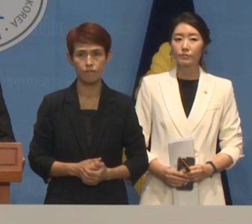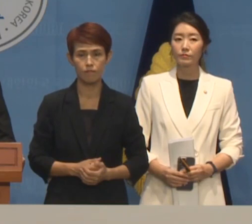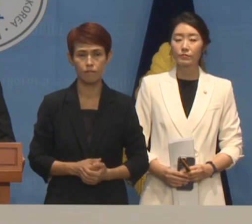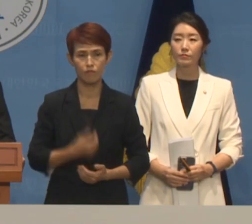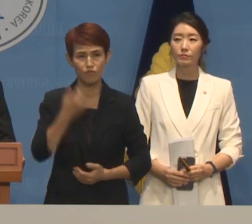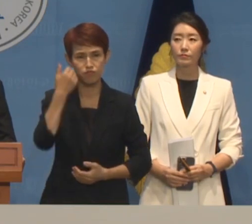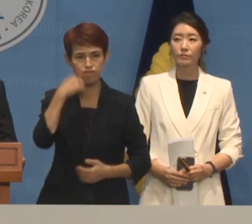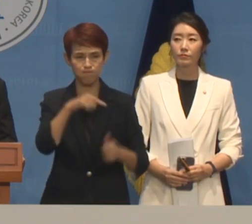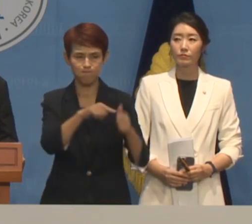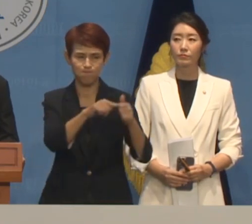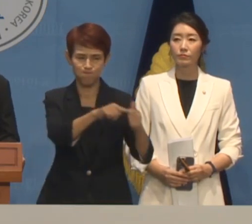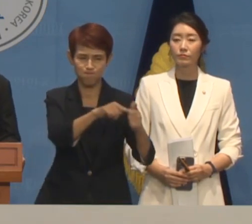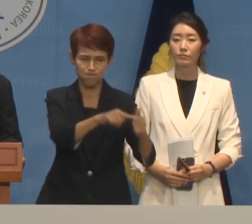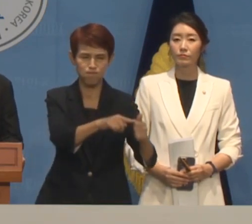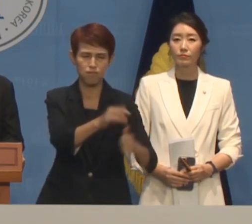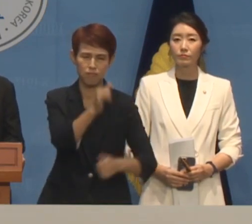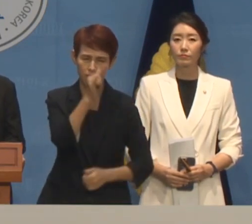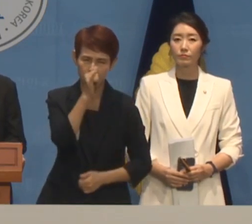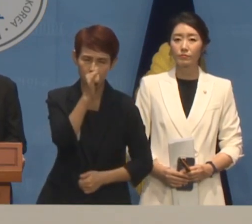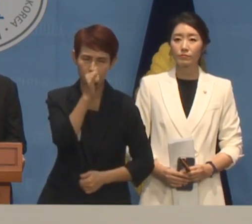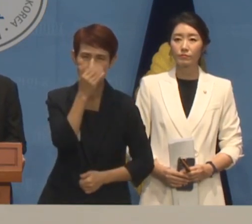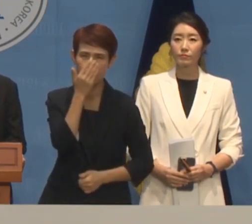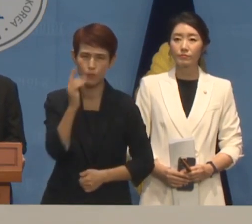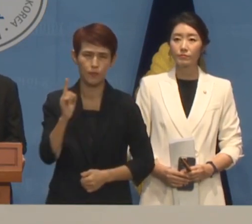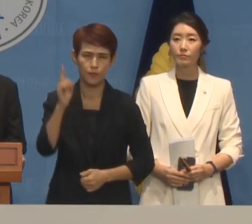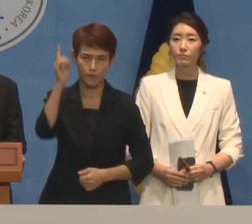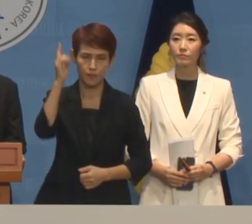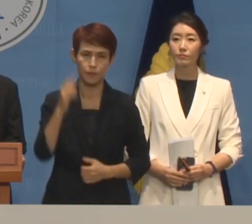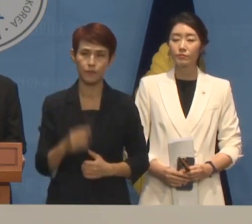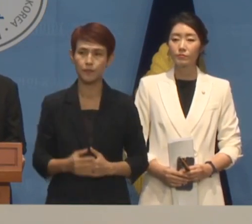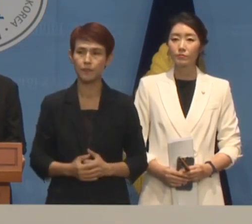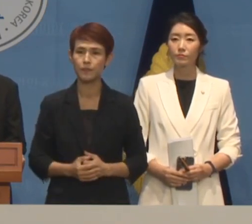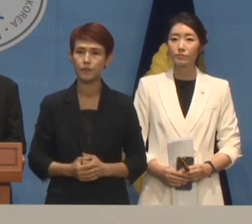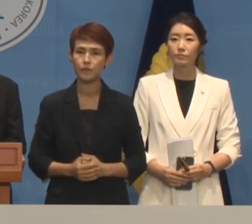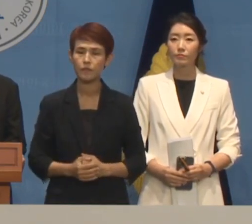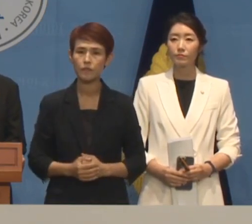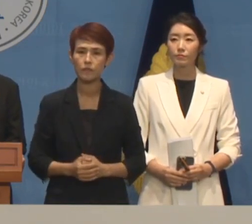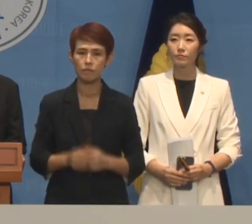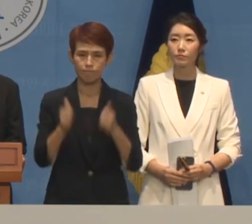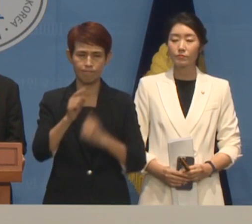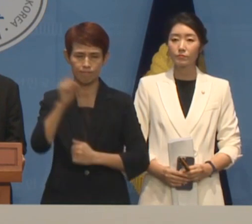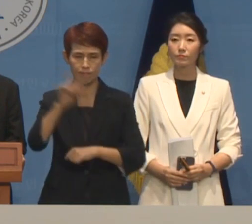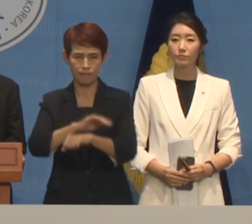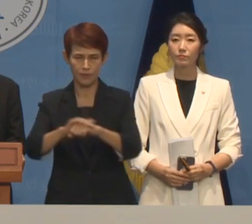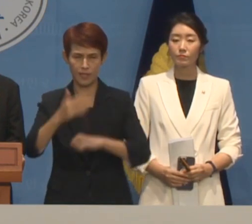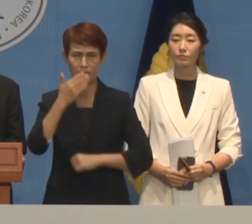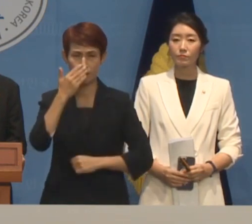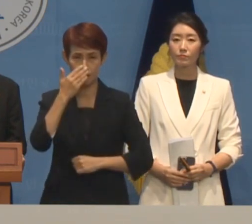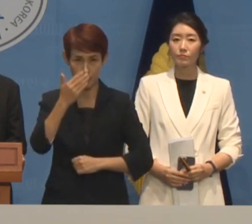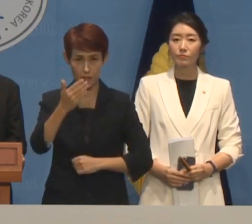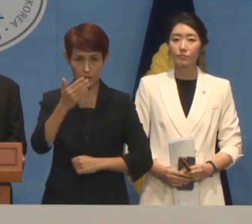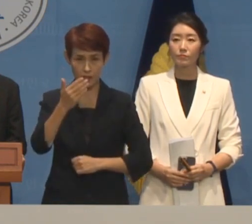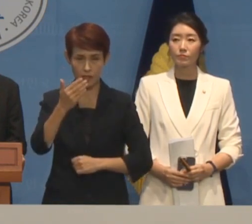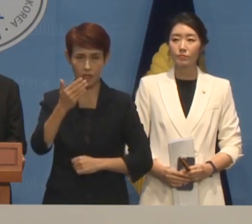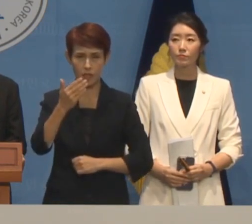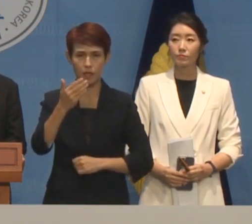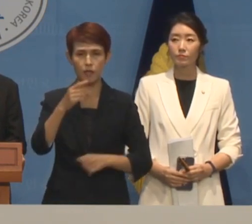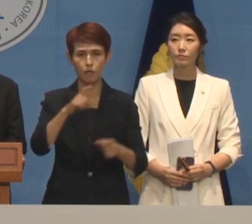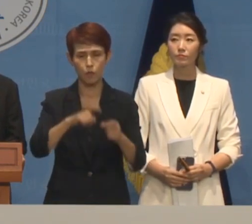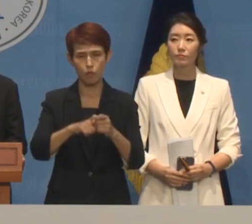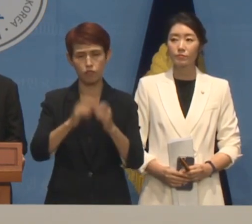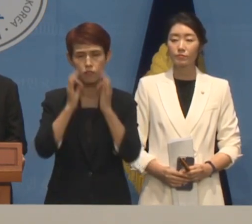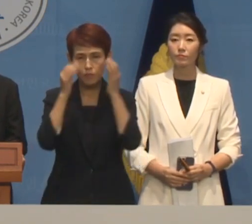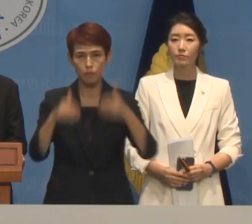압력이라든지 이런 것들이 들어올 수도 있는 것이고, 그래서 잘 그런 소송이 진행될 수 있도록, 그리고 소송 제기만으로 끝나는 것이 아니라,